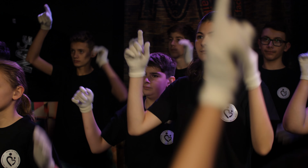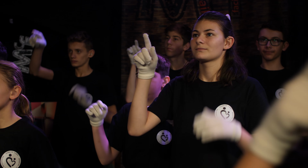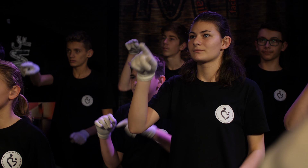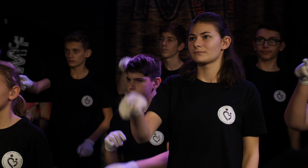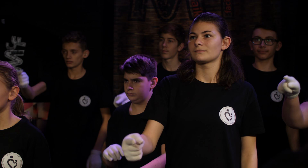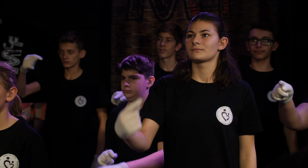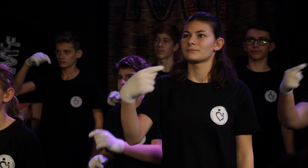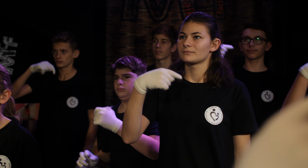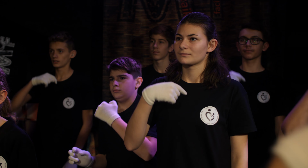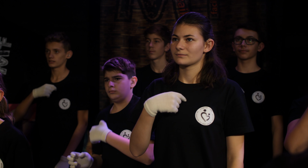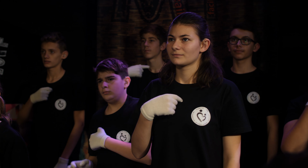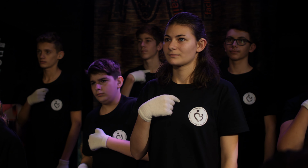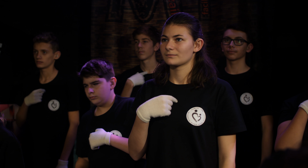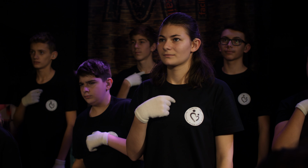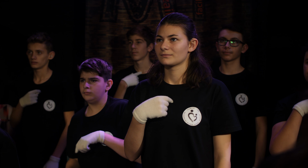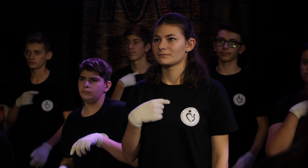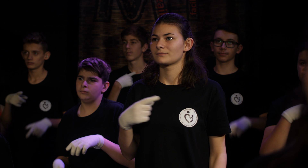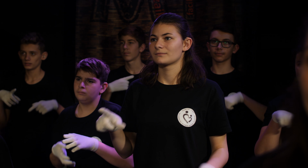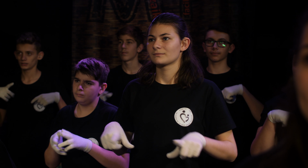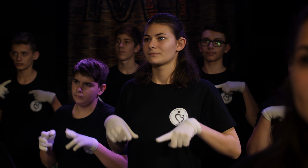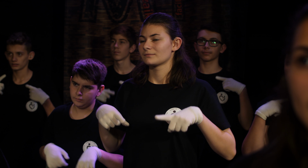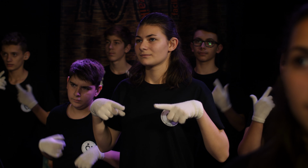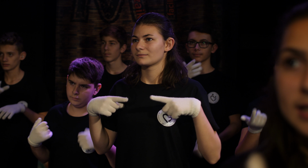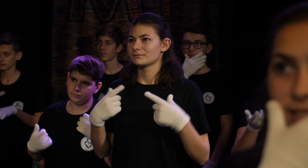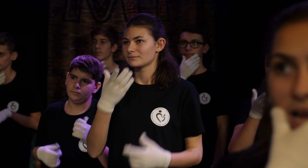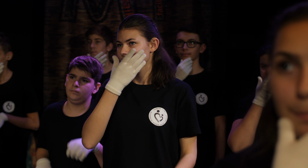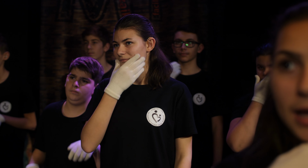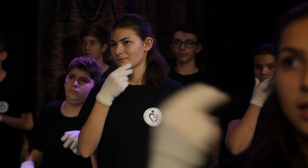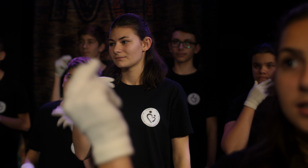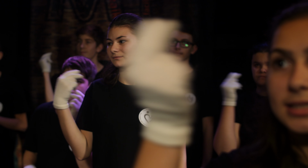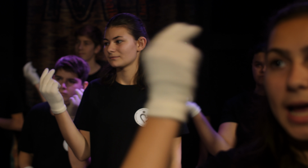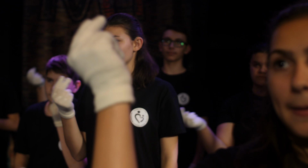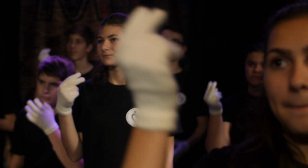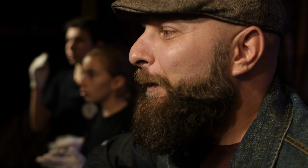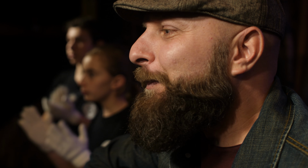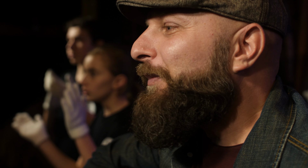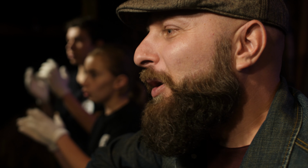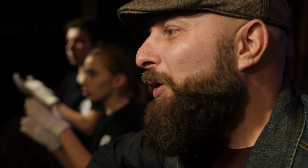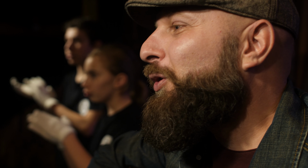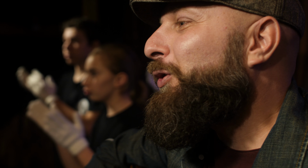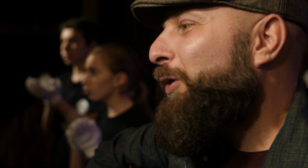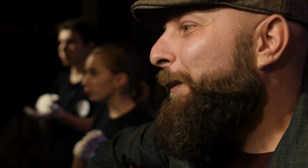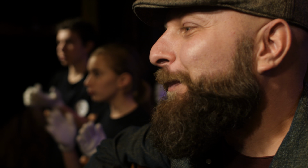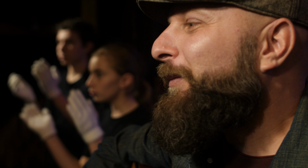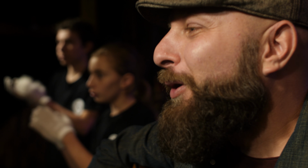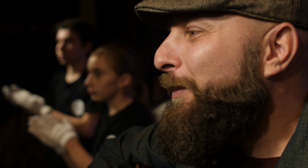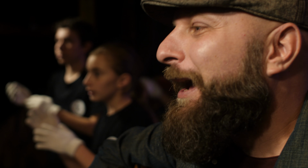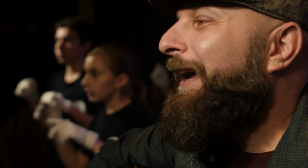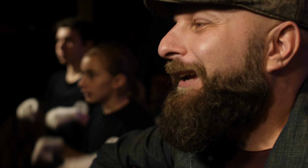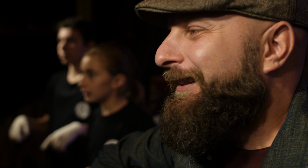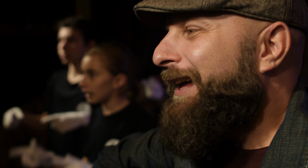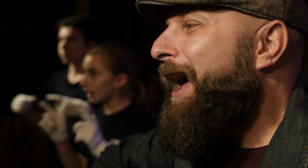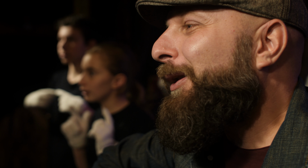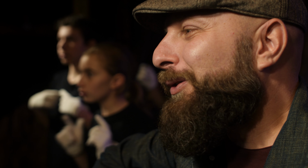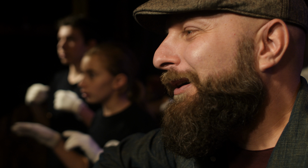Hogy te is, meg én is, élhessünk ma szebben. Dom-dom-dom-dom,